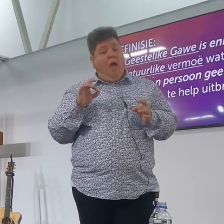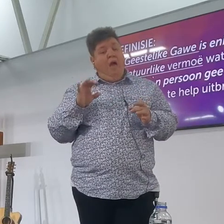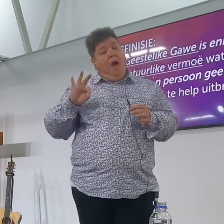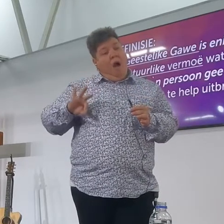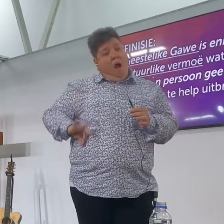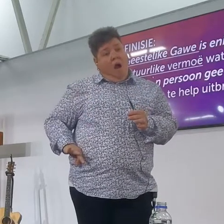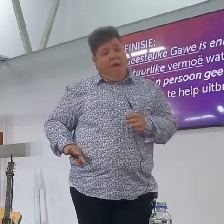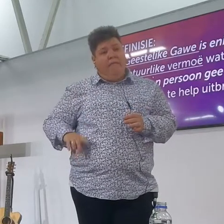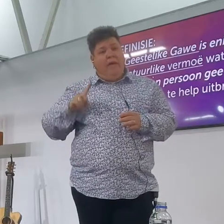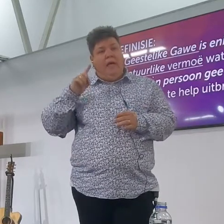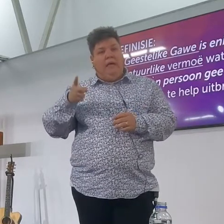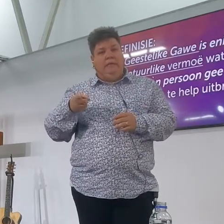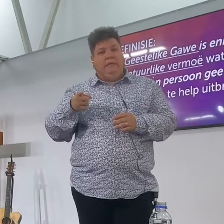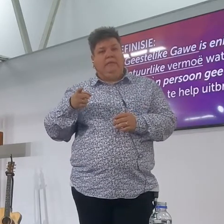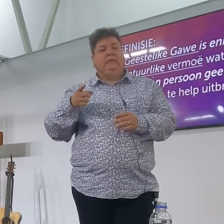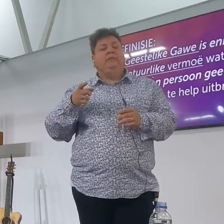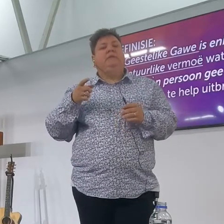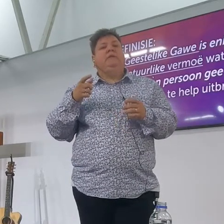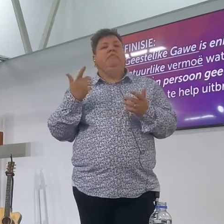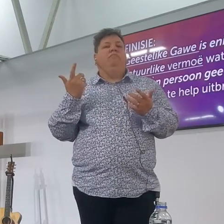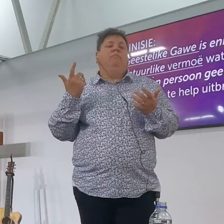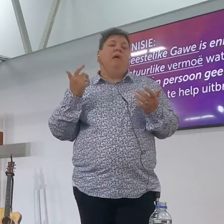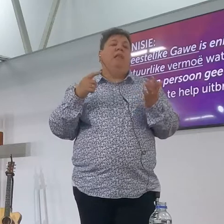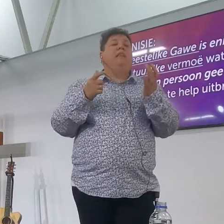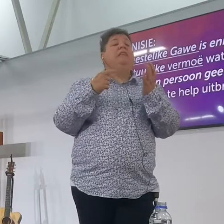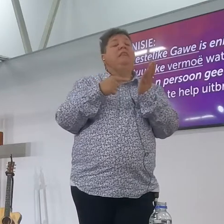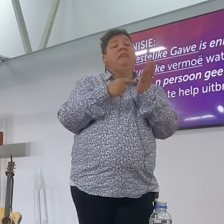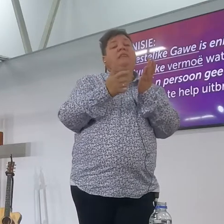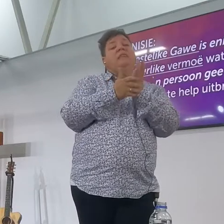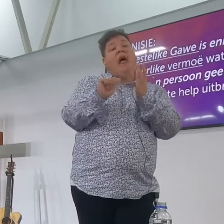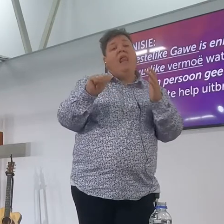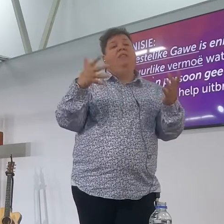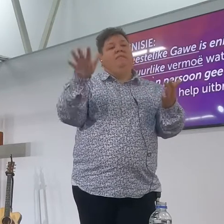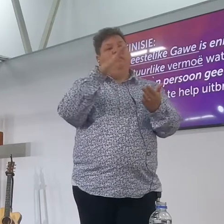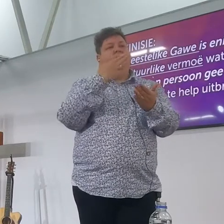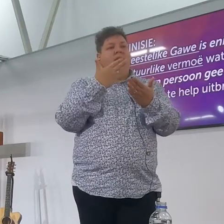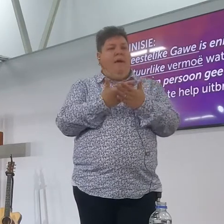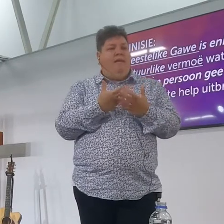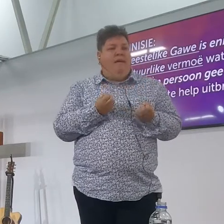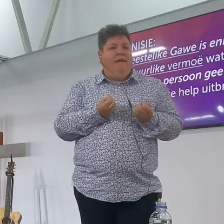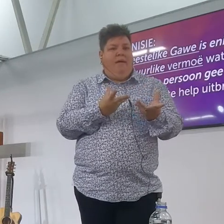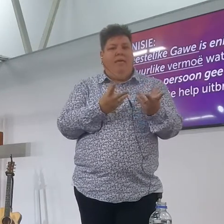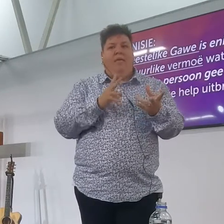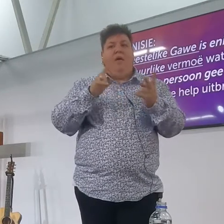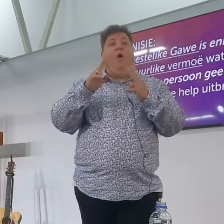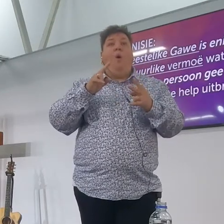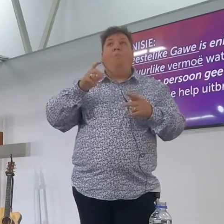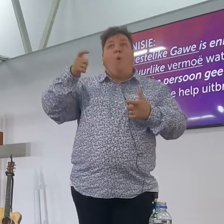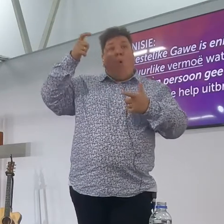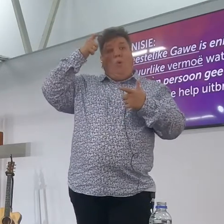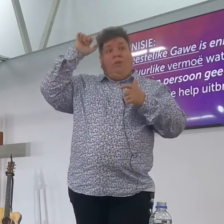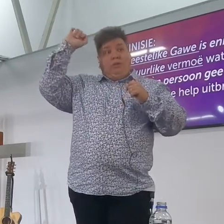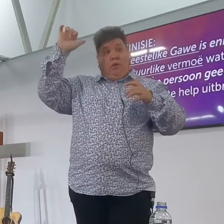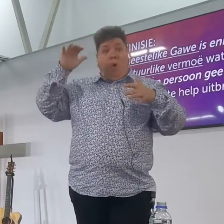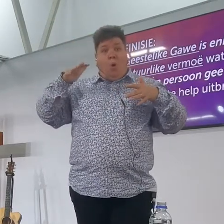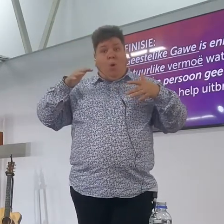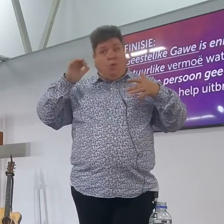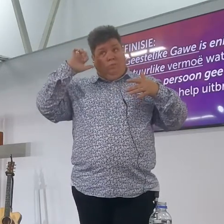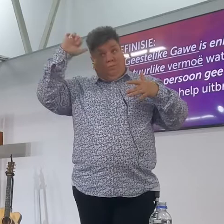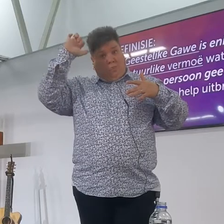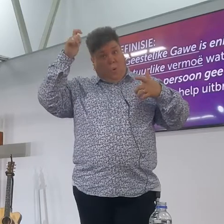enige bonatuurlike vermoë wat die Gees aan 'n persoon gee om God se koninkryk uit te